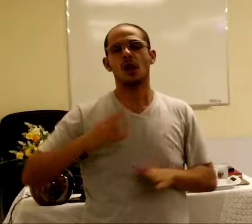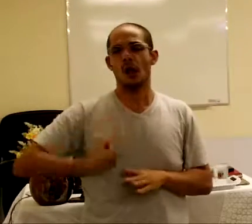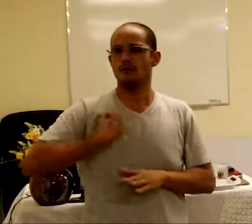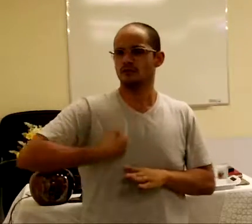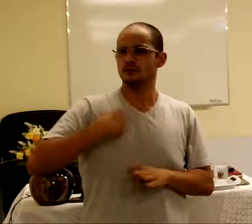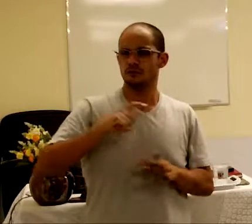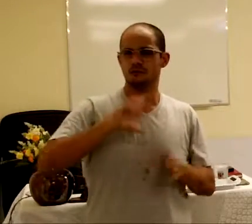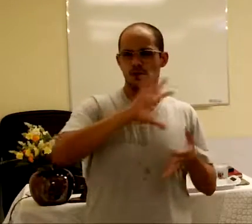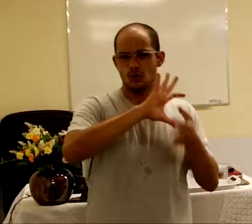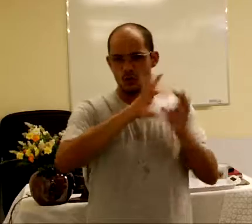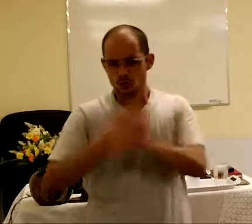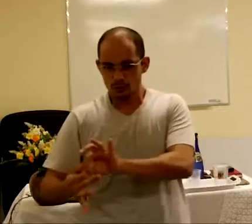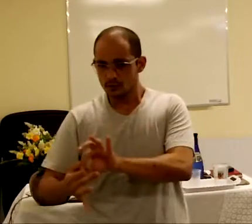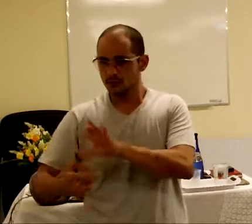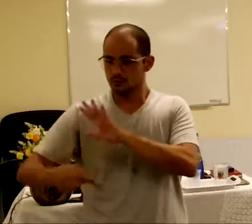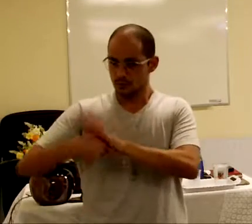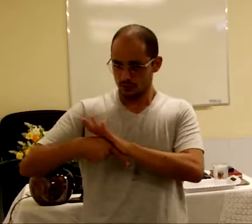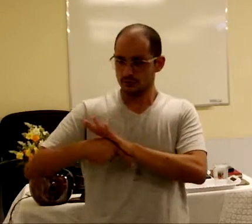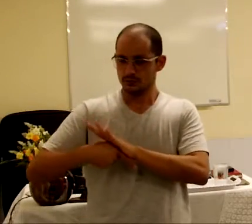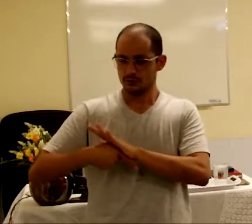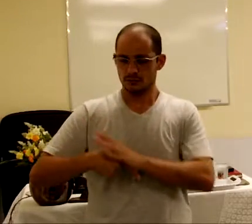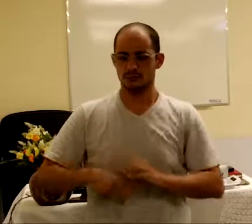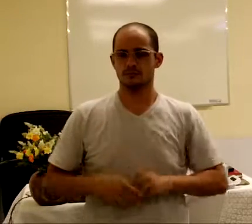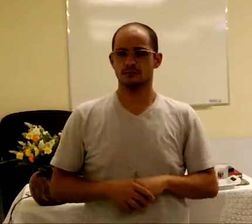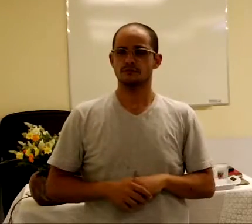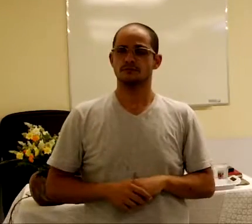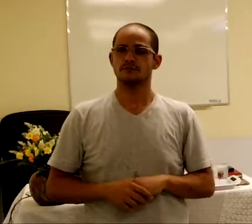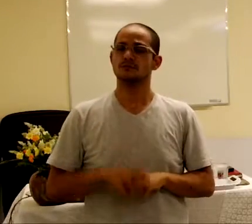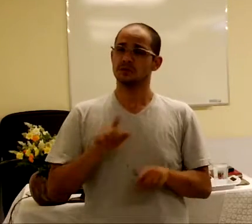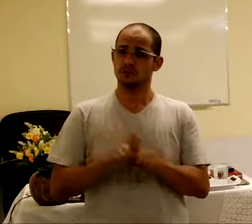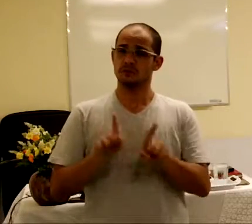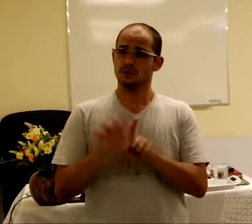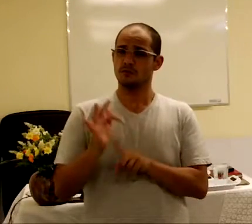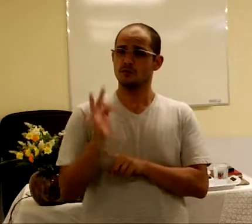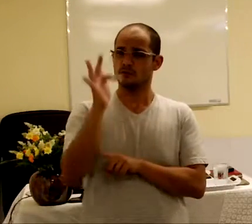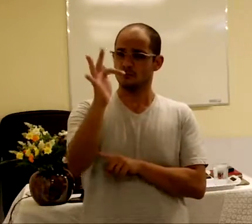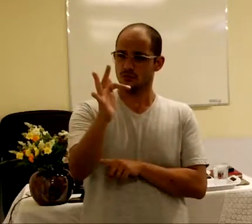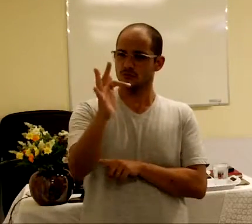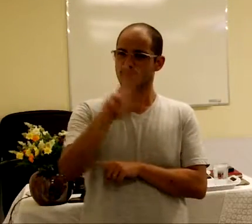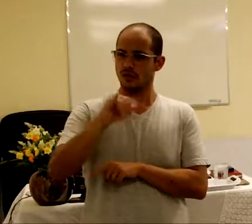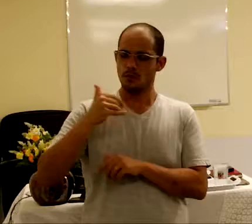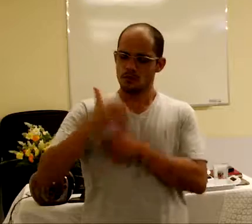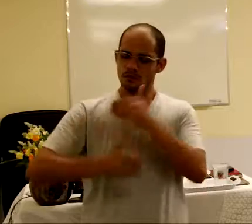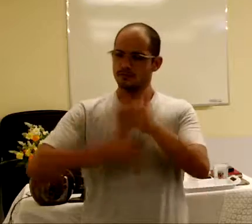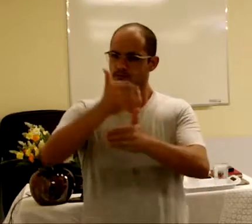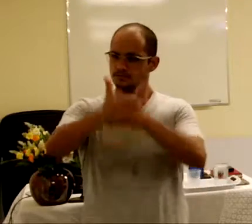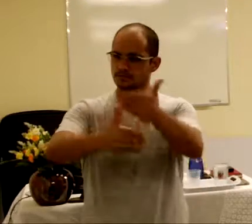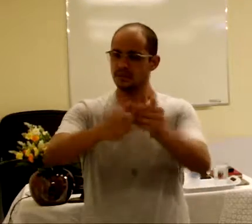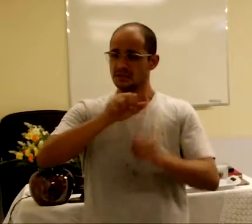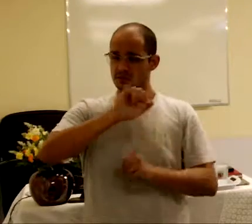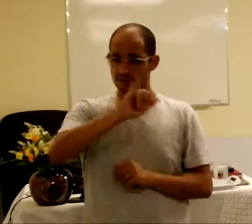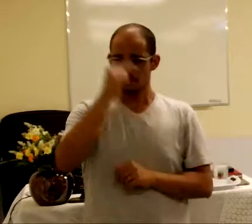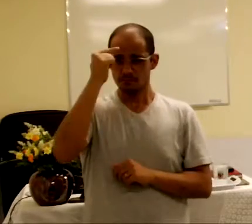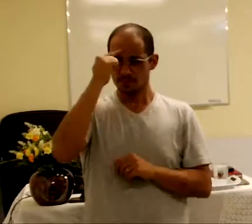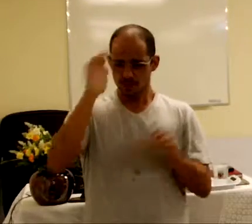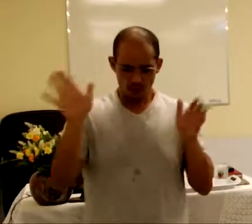contexto maior, pré-existente, a gente sabe, né? E ainda futuramente há uma história a ser construída. Se a gente ficar fechado